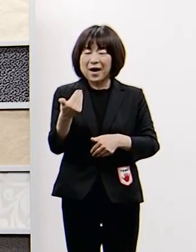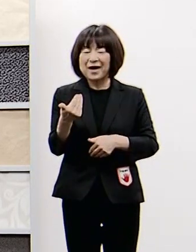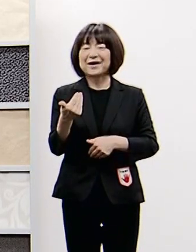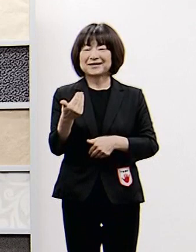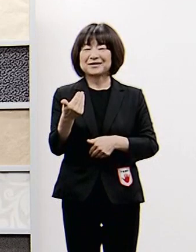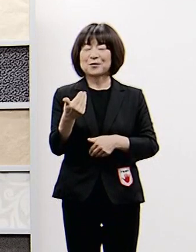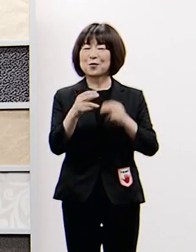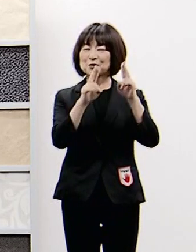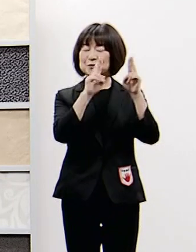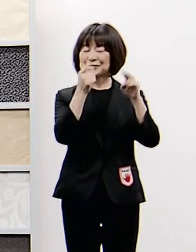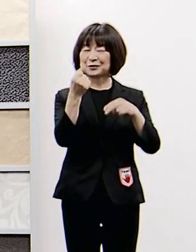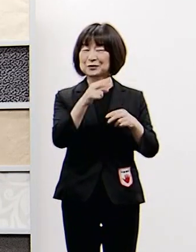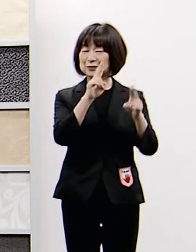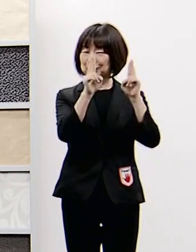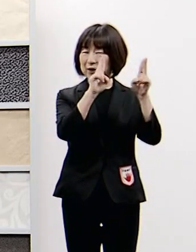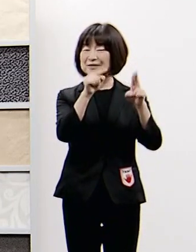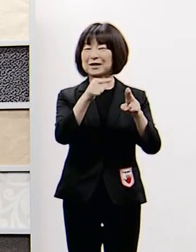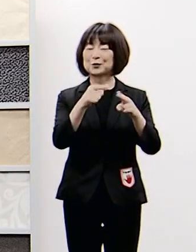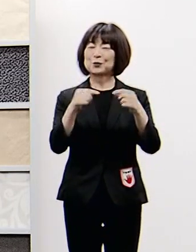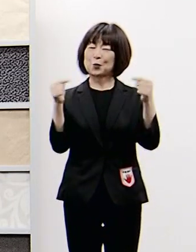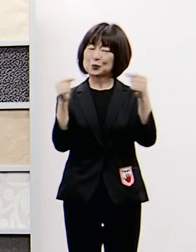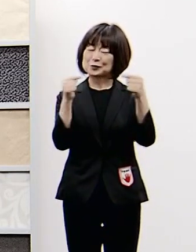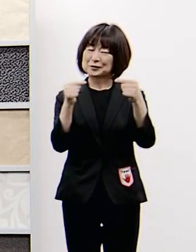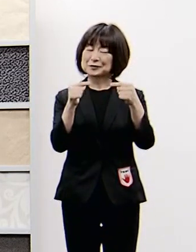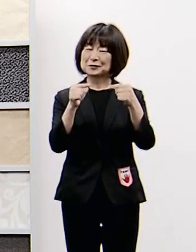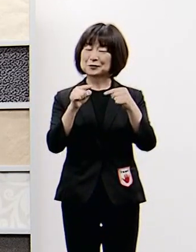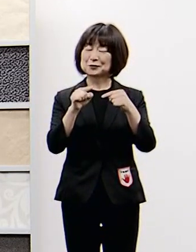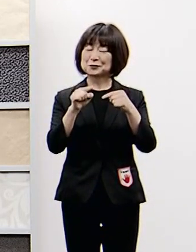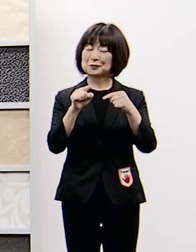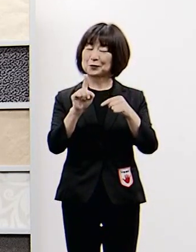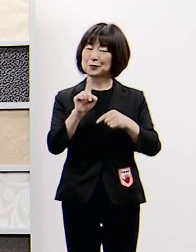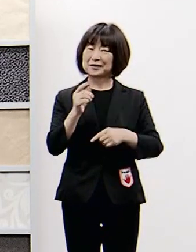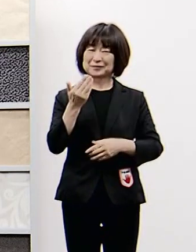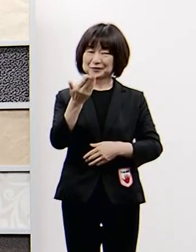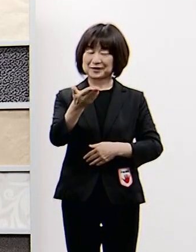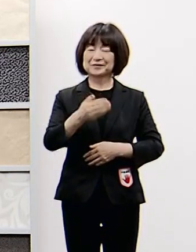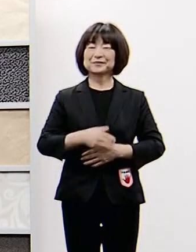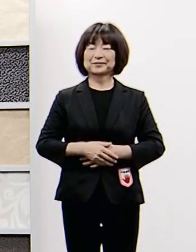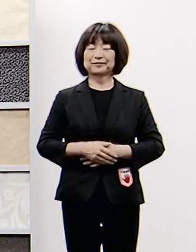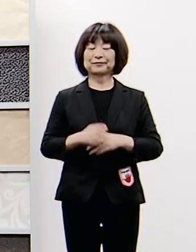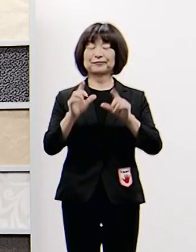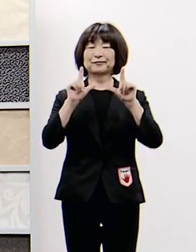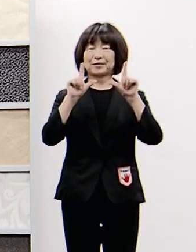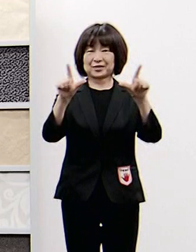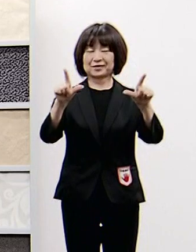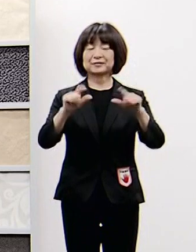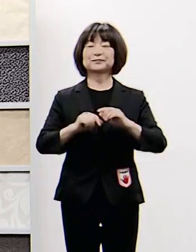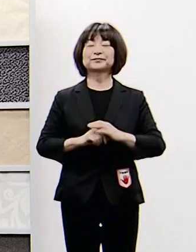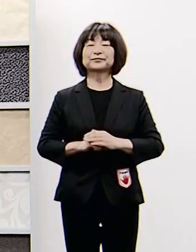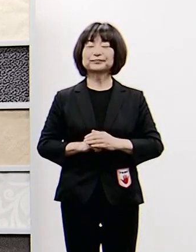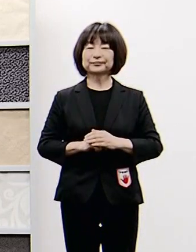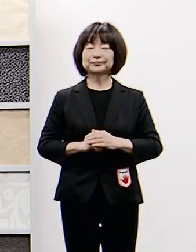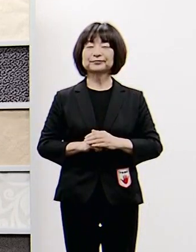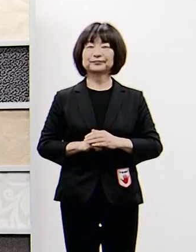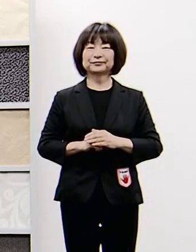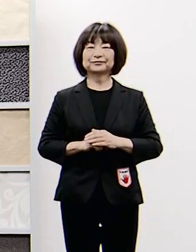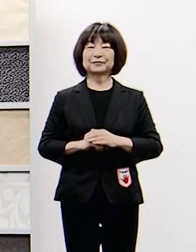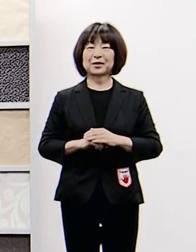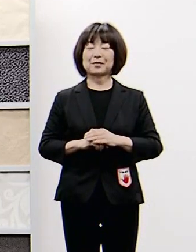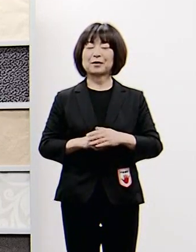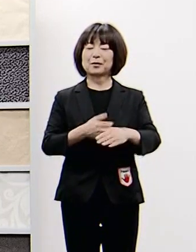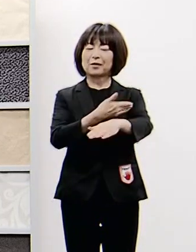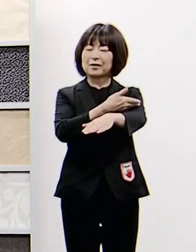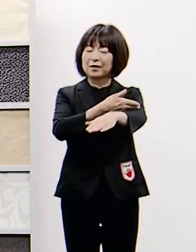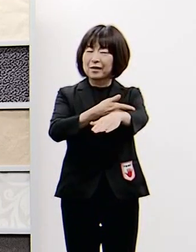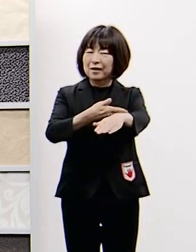いう選択肢もあったのではないかなという気がするんですけどもその辺はいかがでしょうかあのその点につきましてはこれまでの経緯の中で